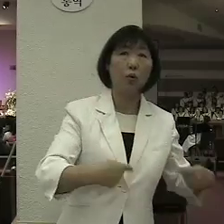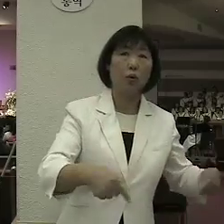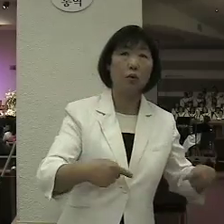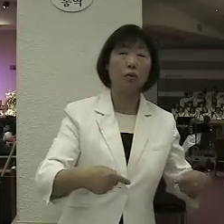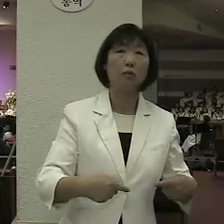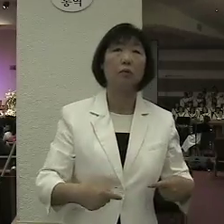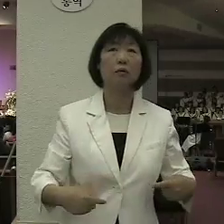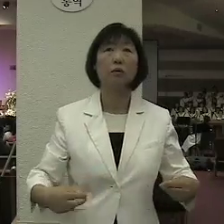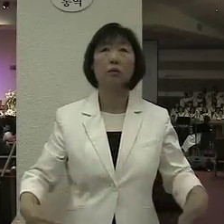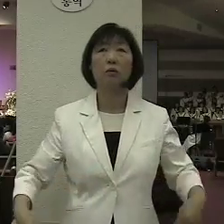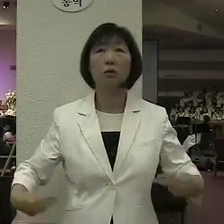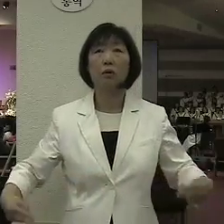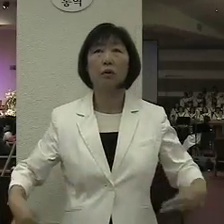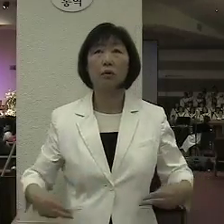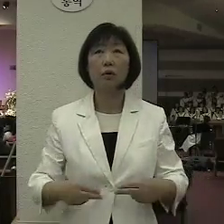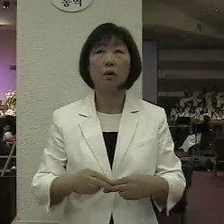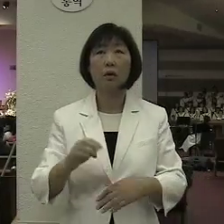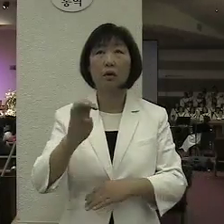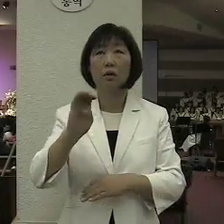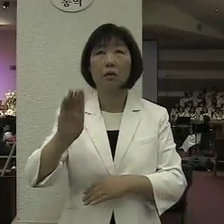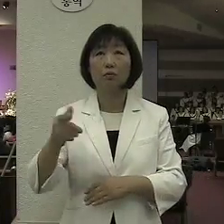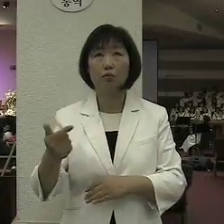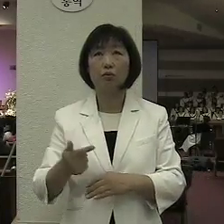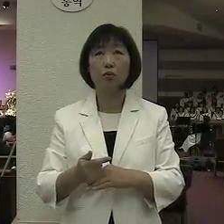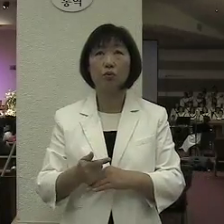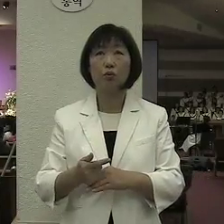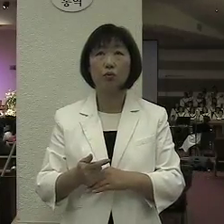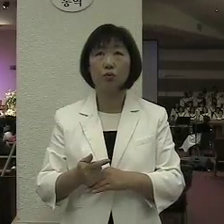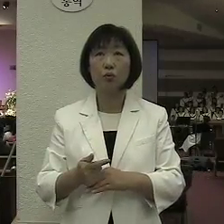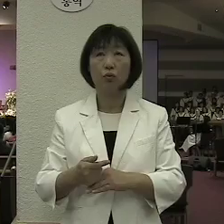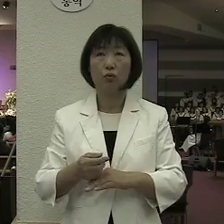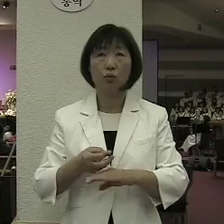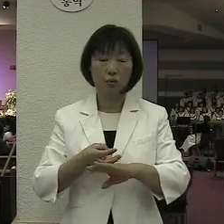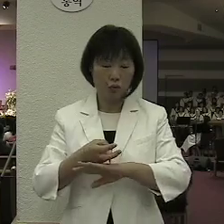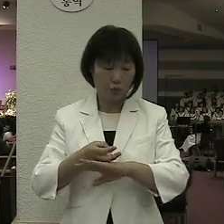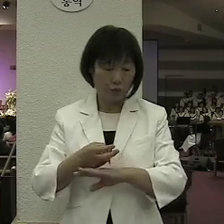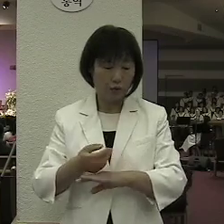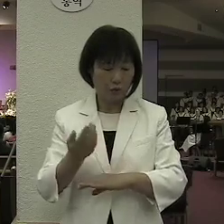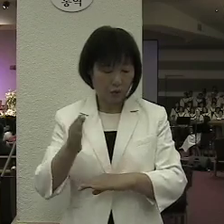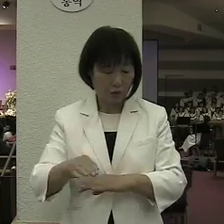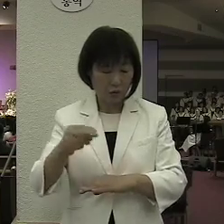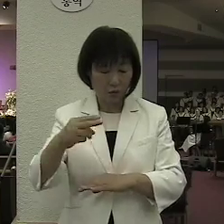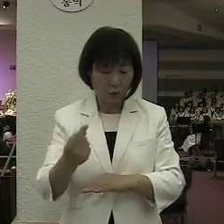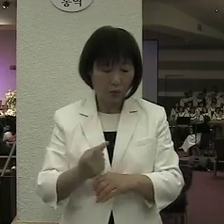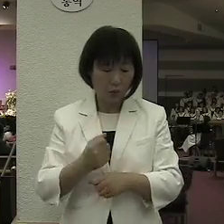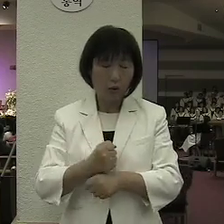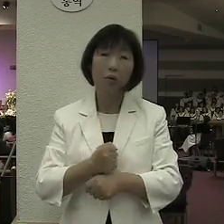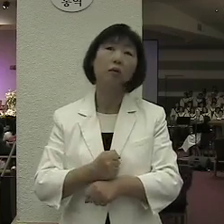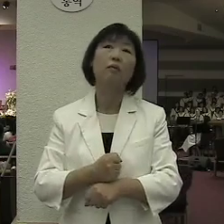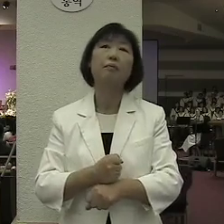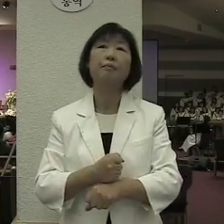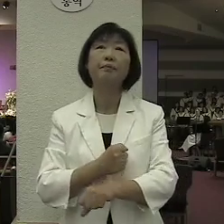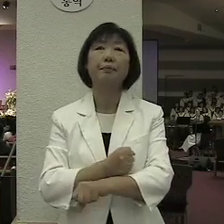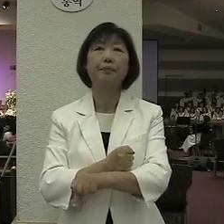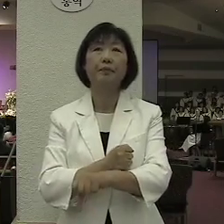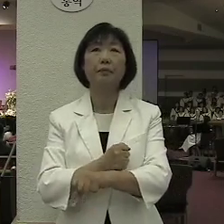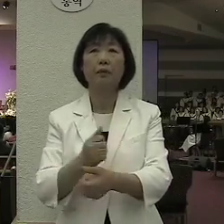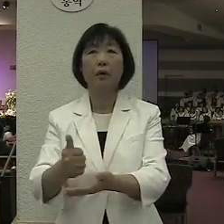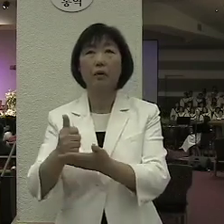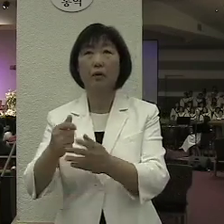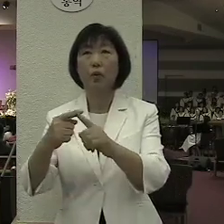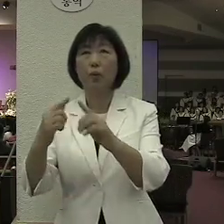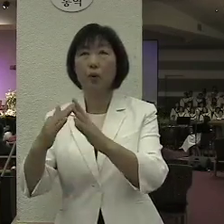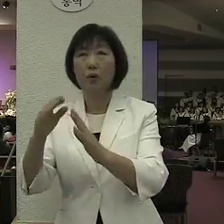복음을 받아들이고 예수님을 영접하게 됩니다. 예수님을 영접하는 순간부터 이 친구가 얼마나 빨리 자라는지